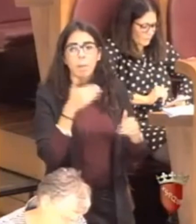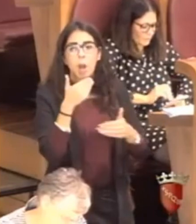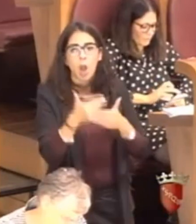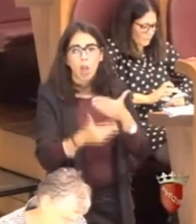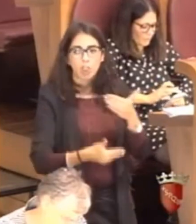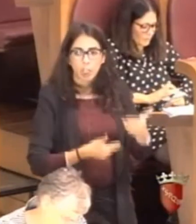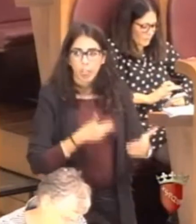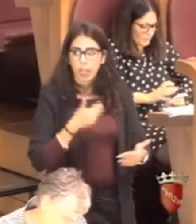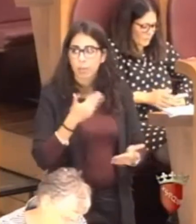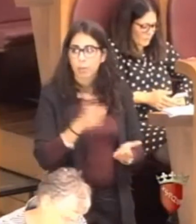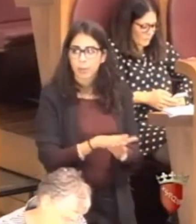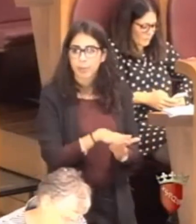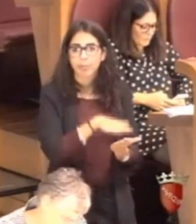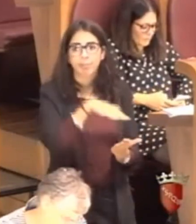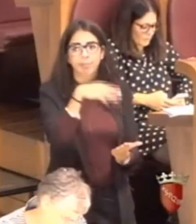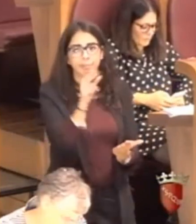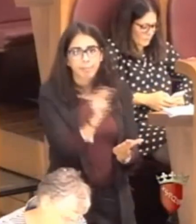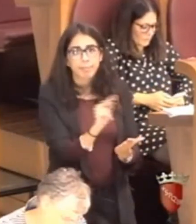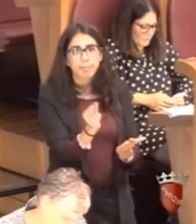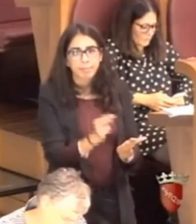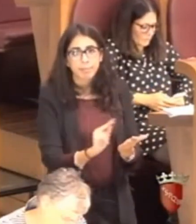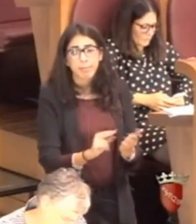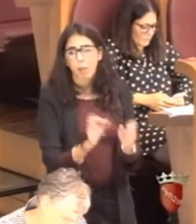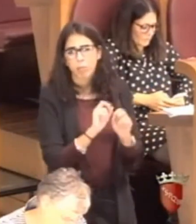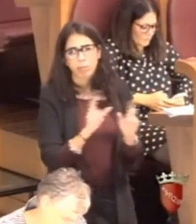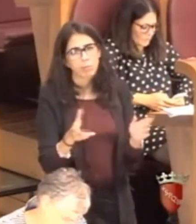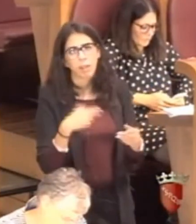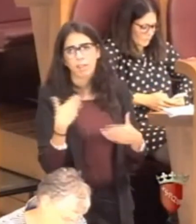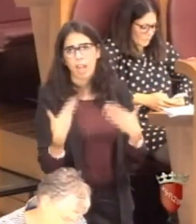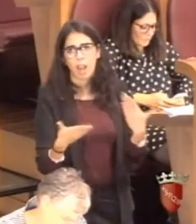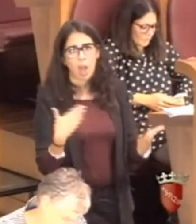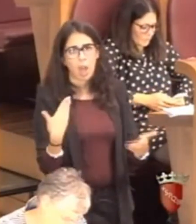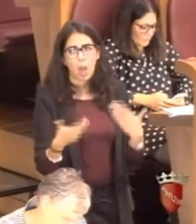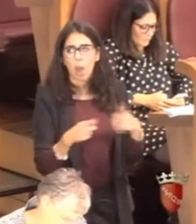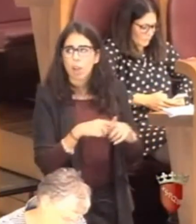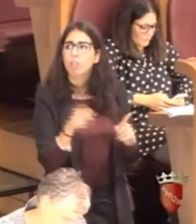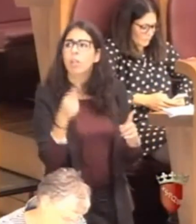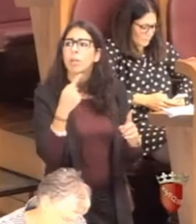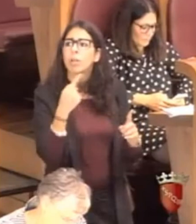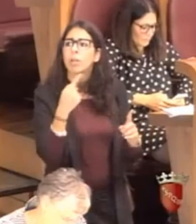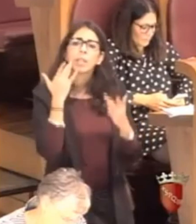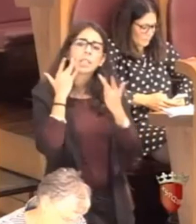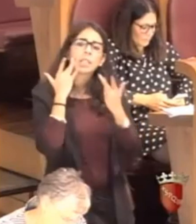procedure e anche la semplificazione.